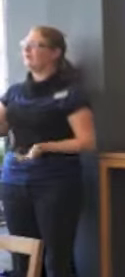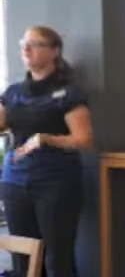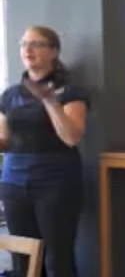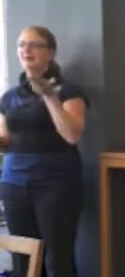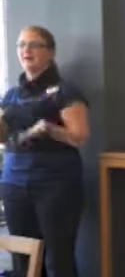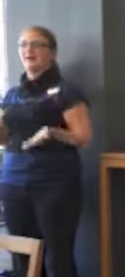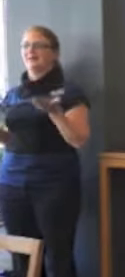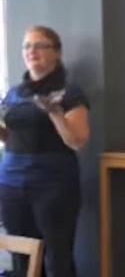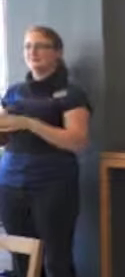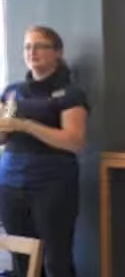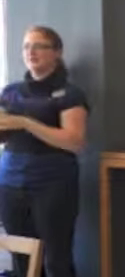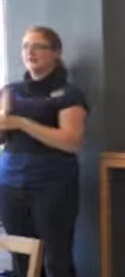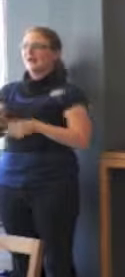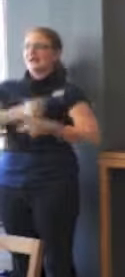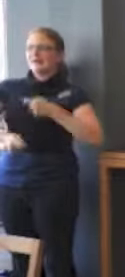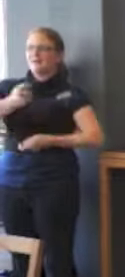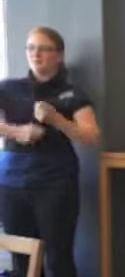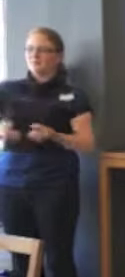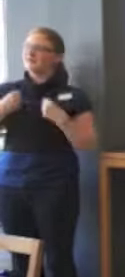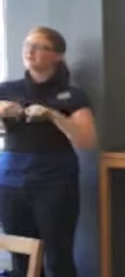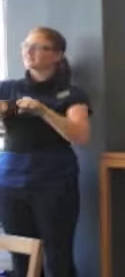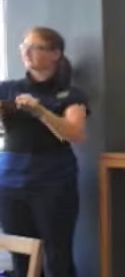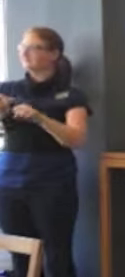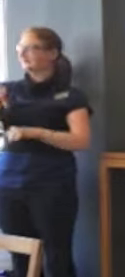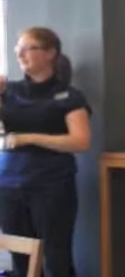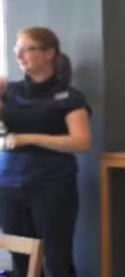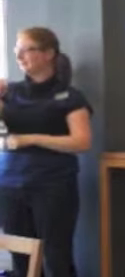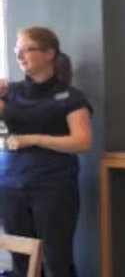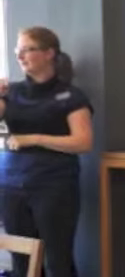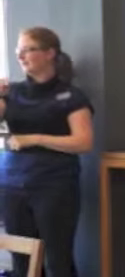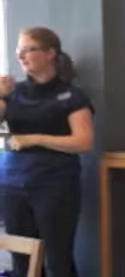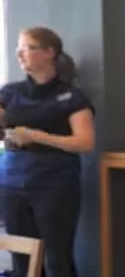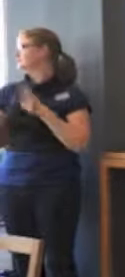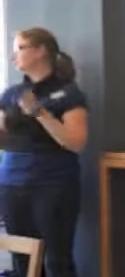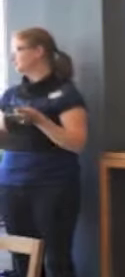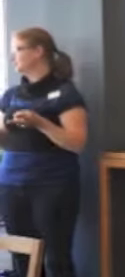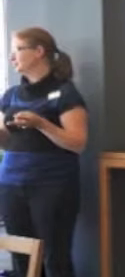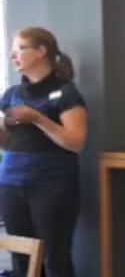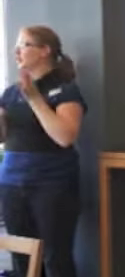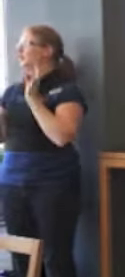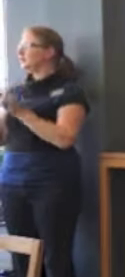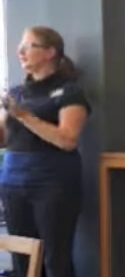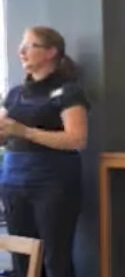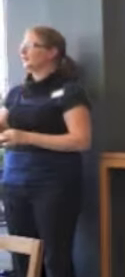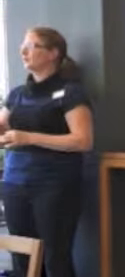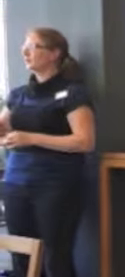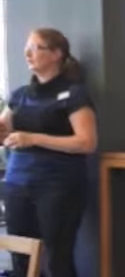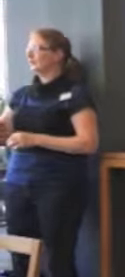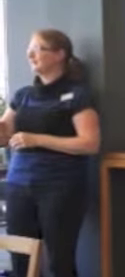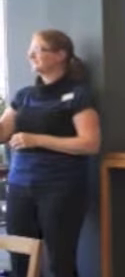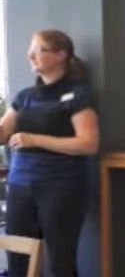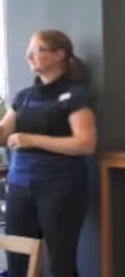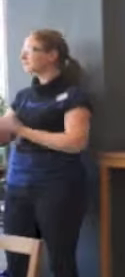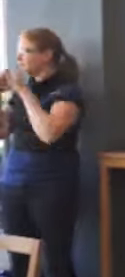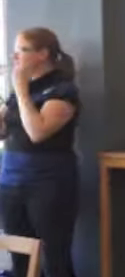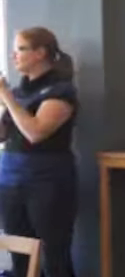balans mellan ekonomisk effektivisering som vi hörde här och humanism och socialt